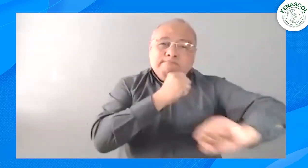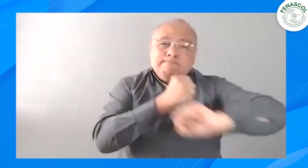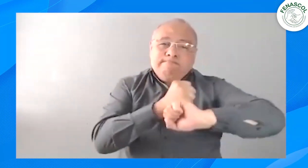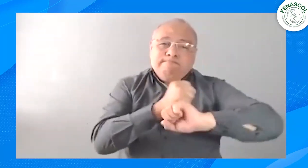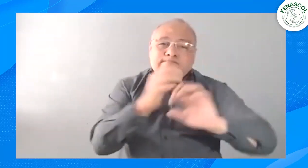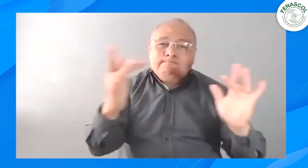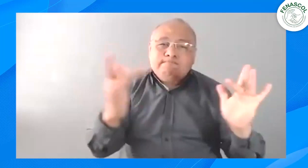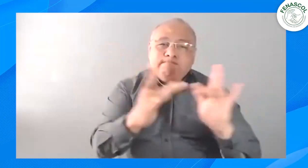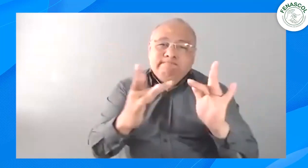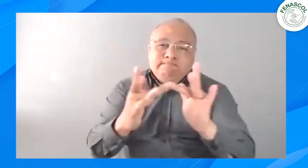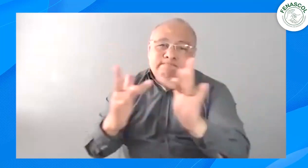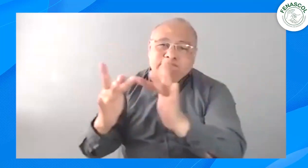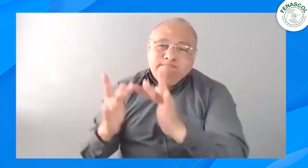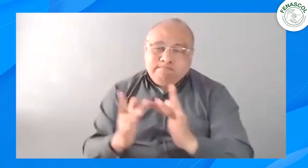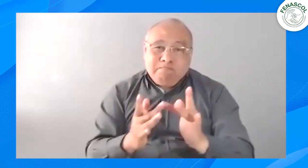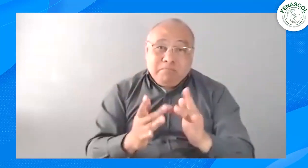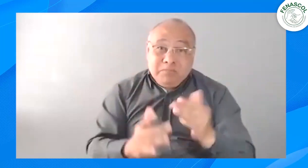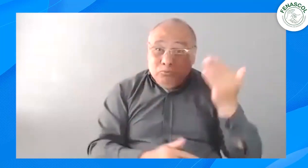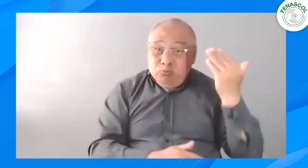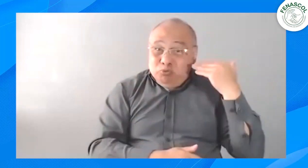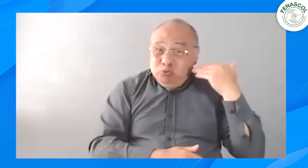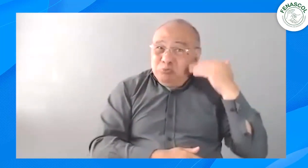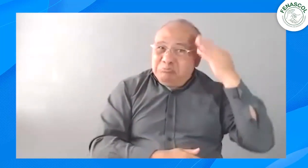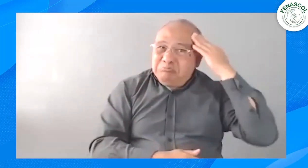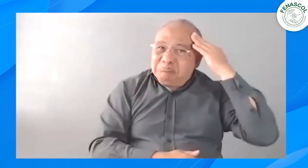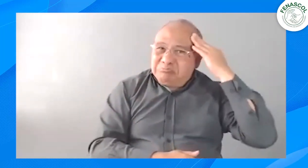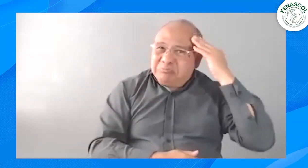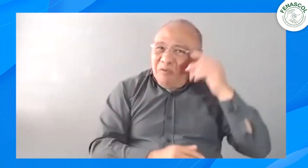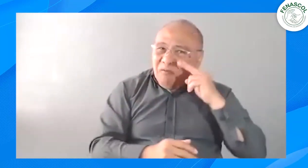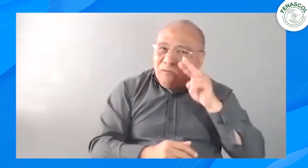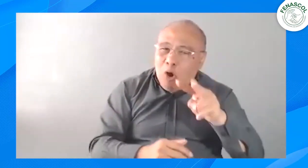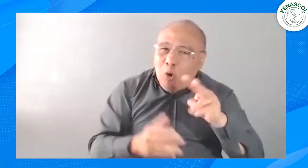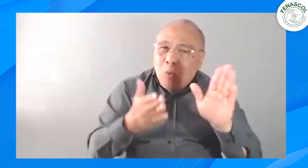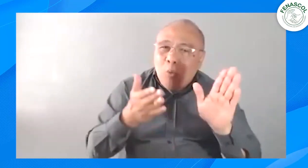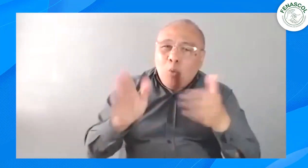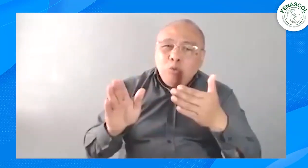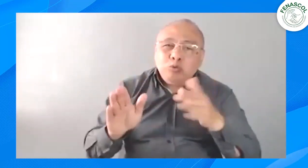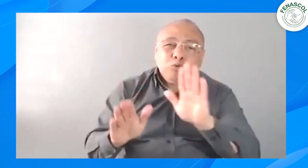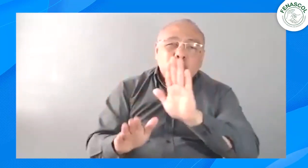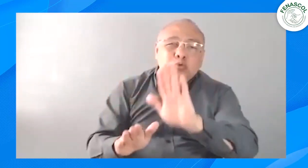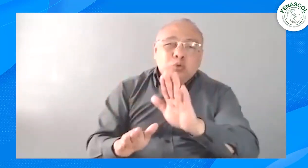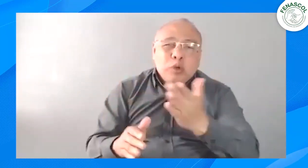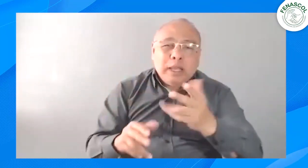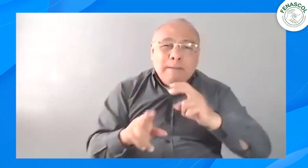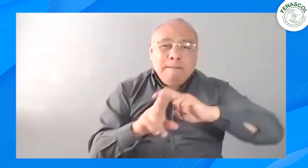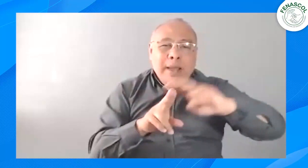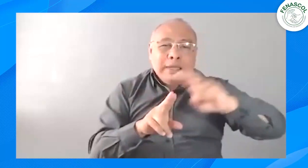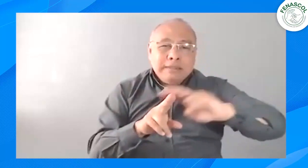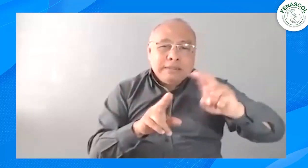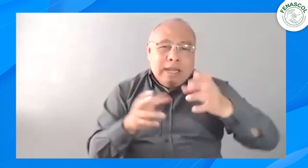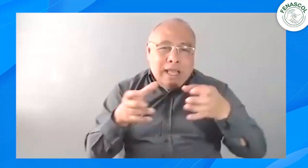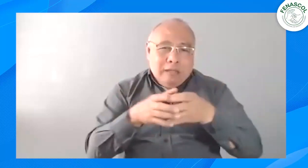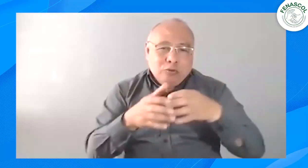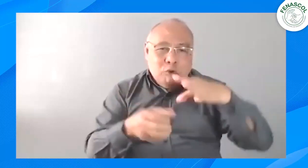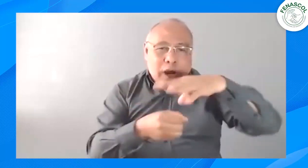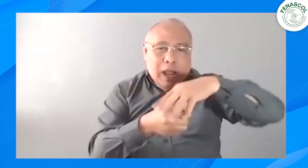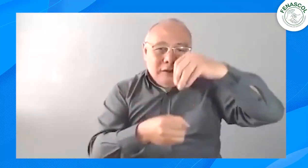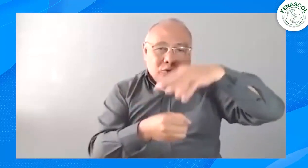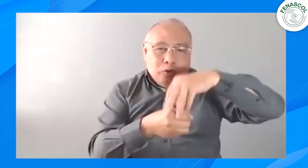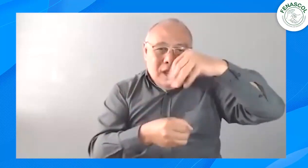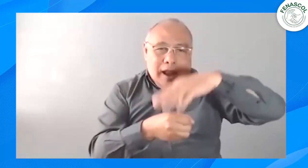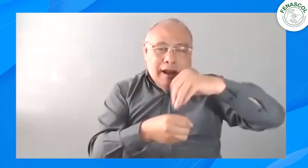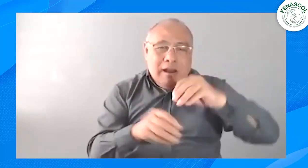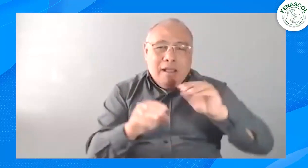por eso requerimos el apoyo de toda la comunidad en colombia' tal vez ustedes han visto que en